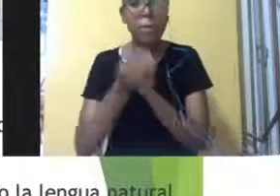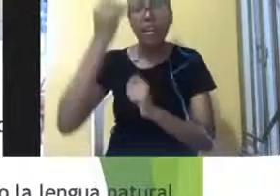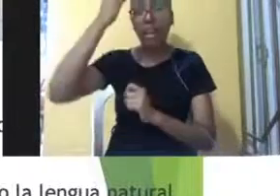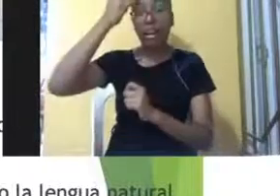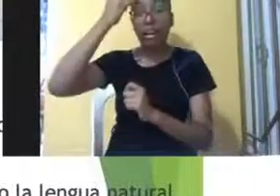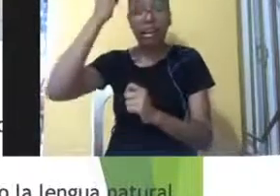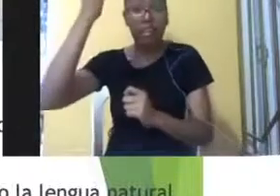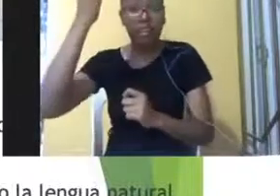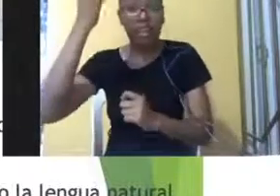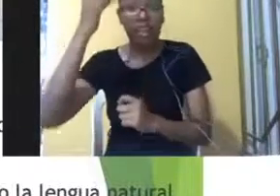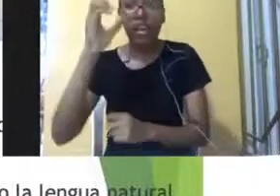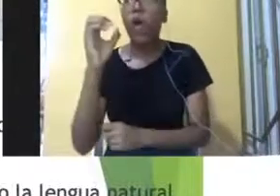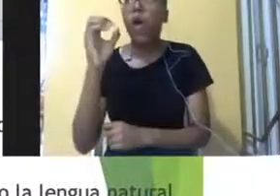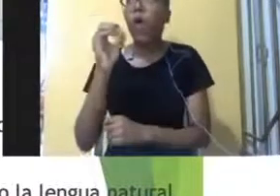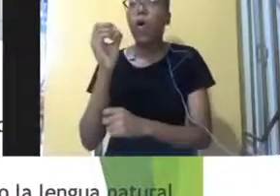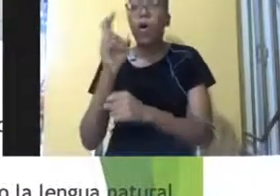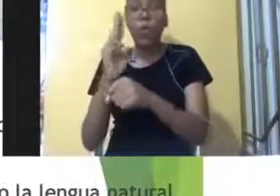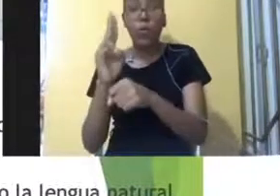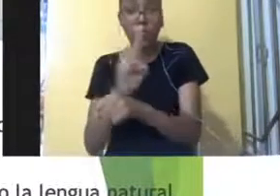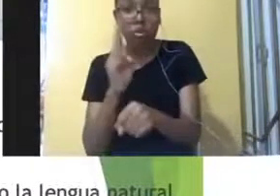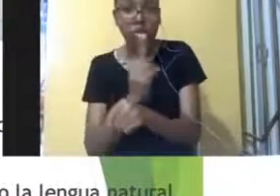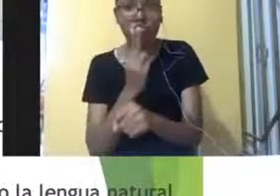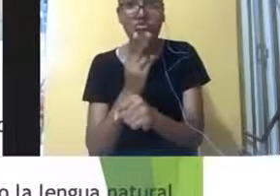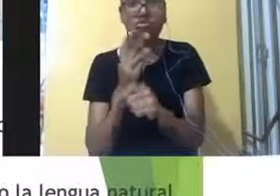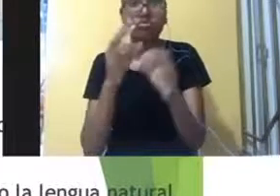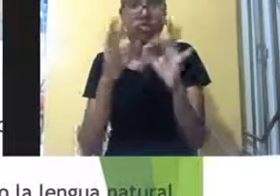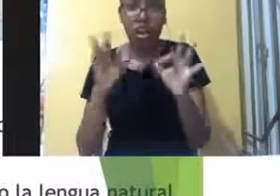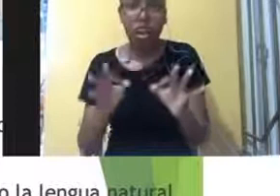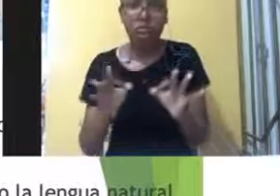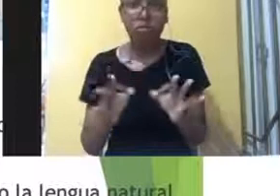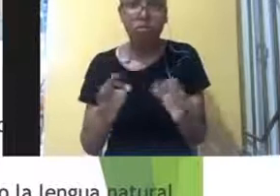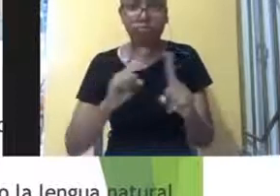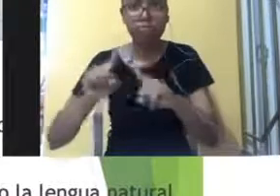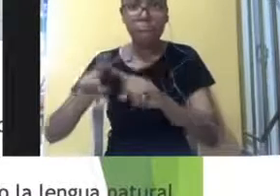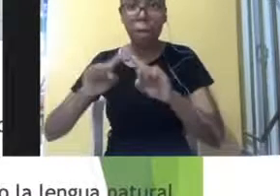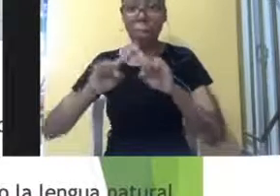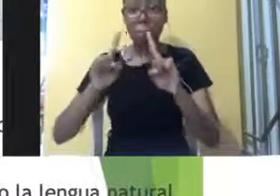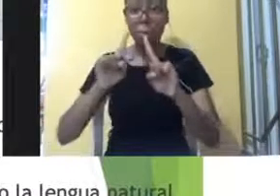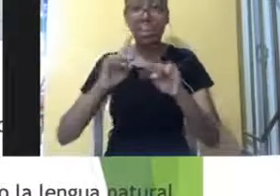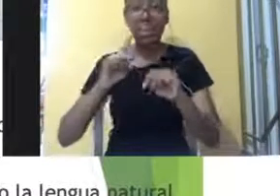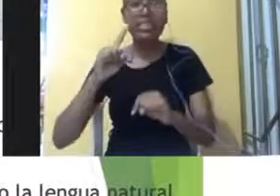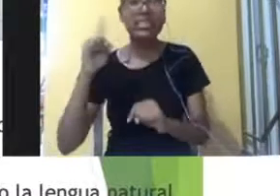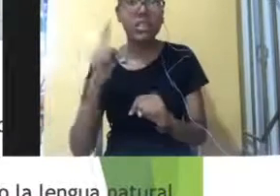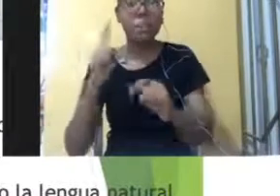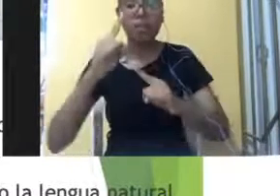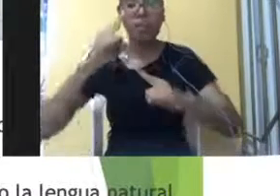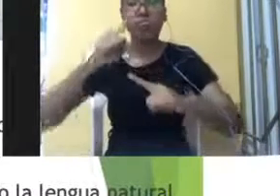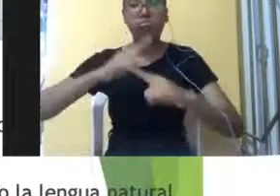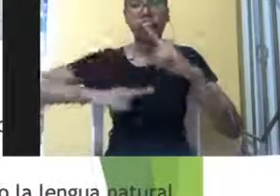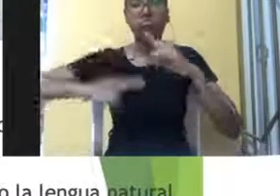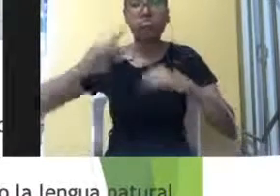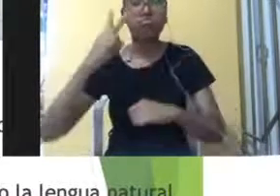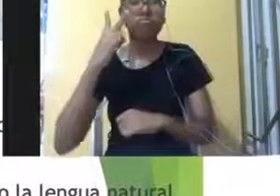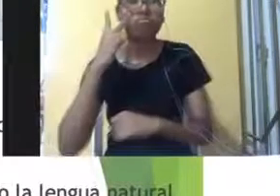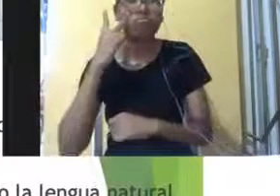pero no deja de ser una lengua visual, no deja de ser una lengua comprendida, el mundo por la